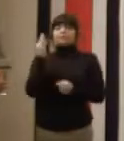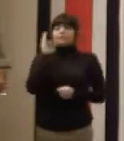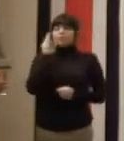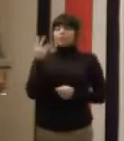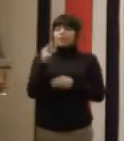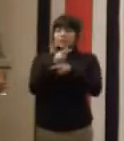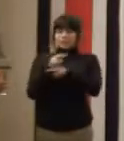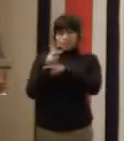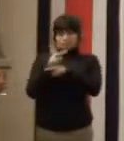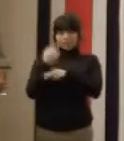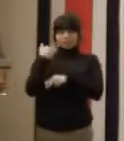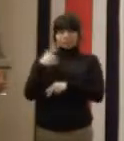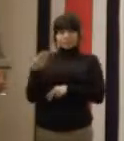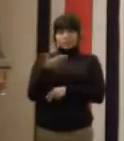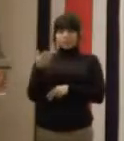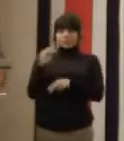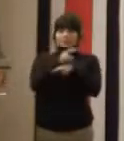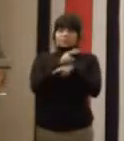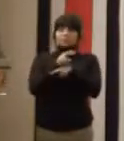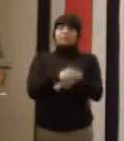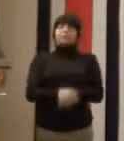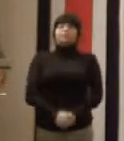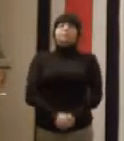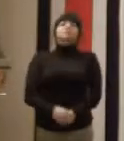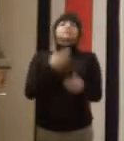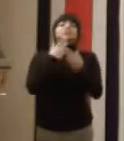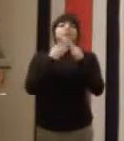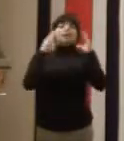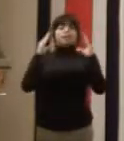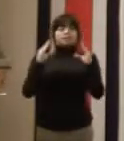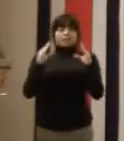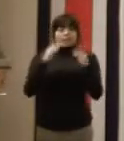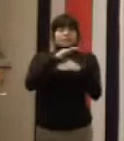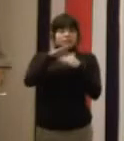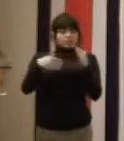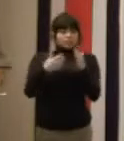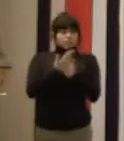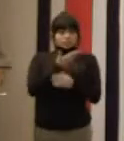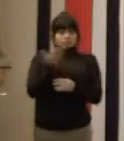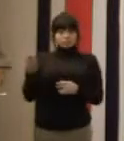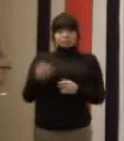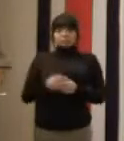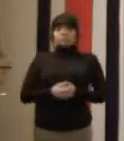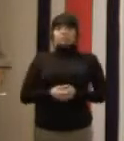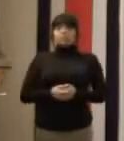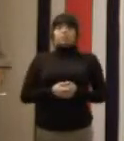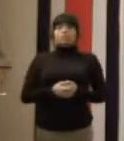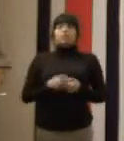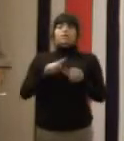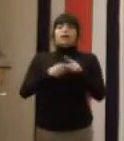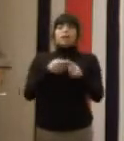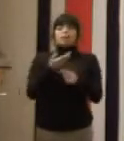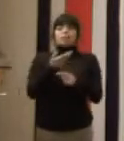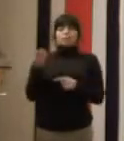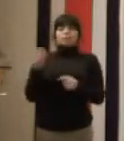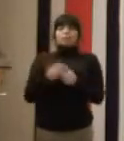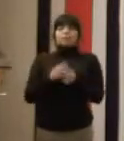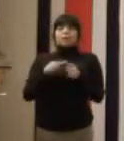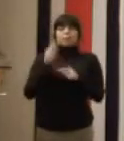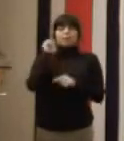señora rectora y señores rectores. Muy buenas tardes a todas y todos ustedes, amigos y